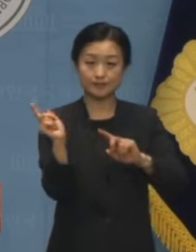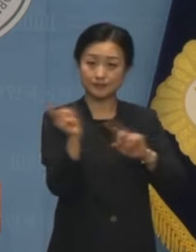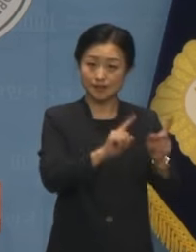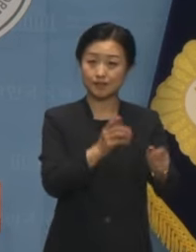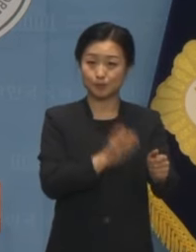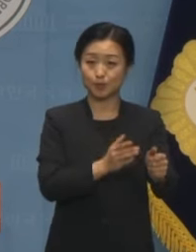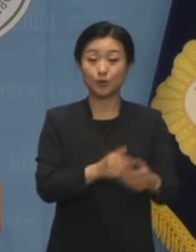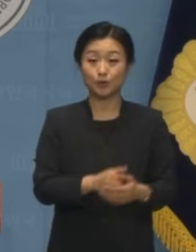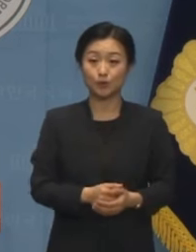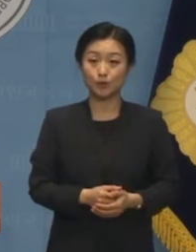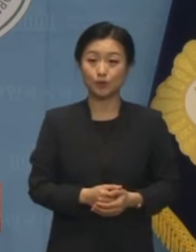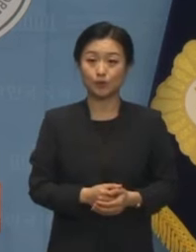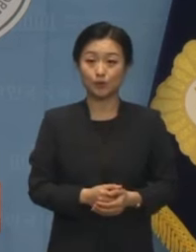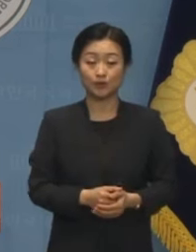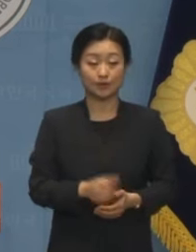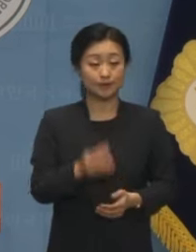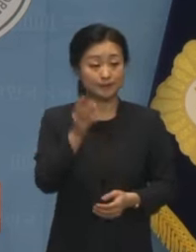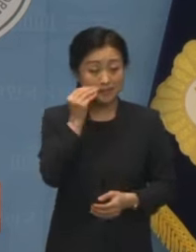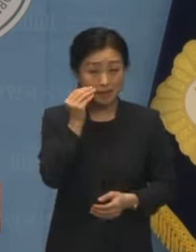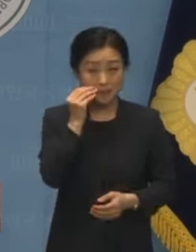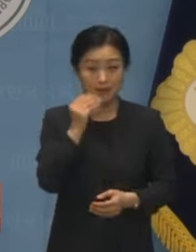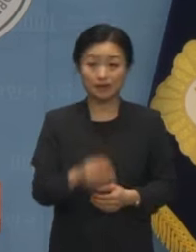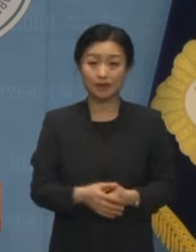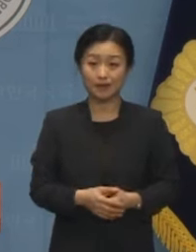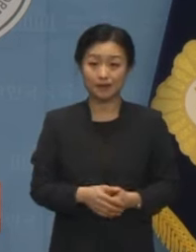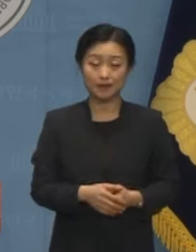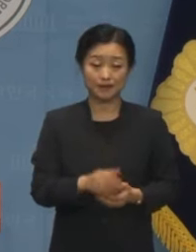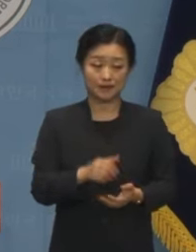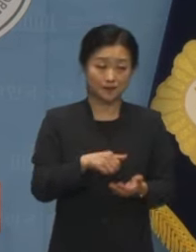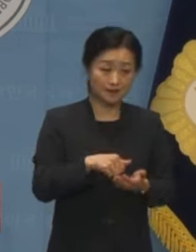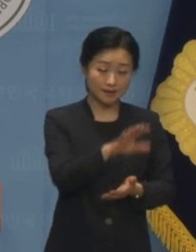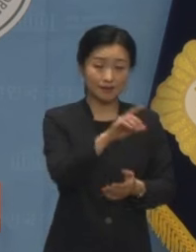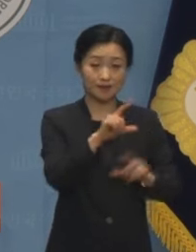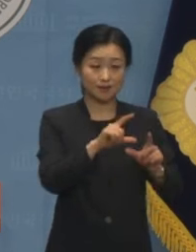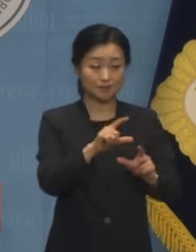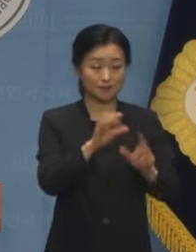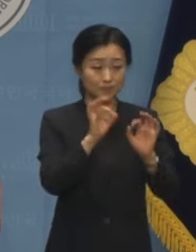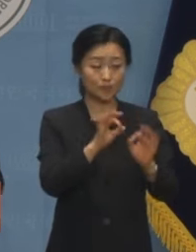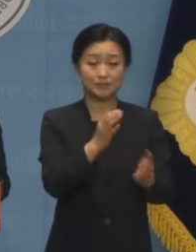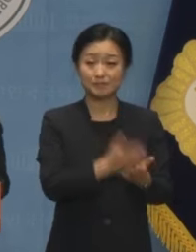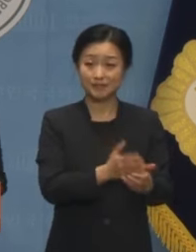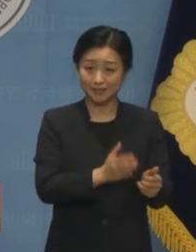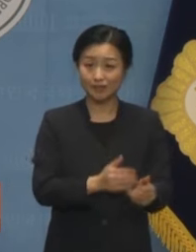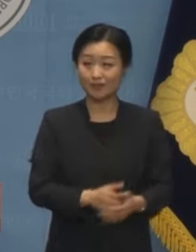정신을 차려서 볼썽사나운 꼴을 연출하지 않길 바랍니다.